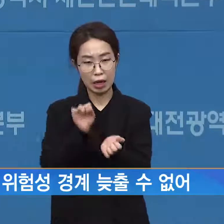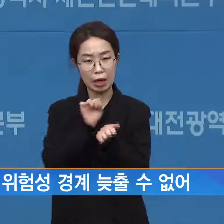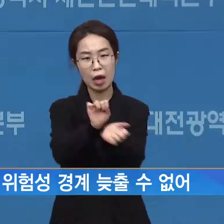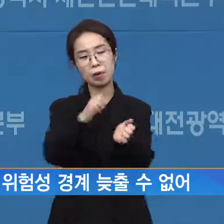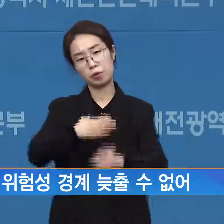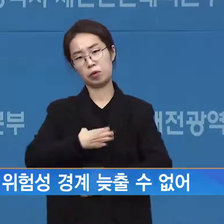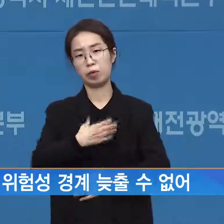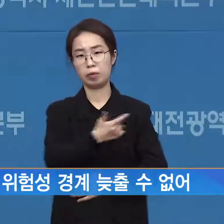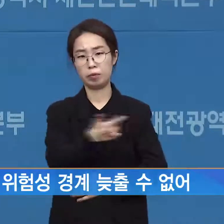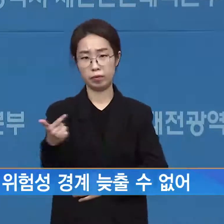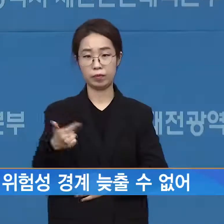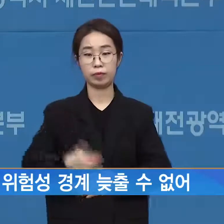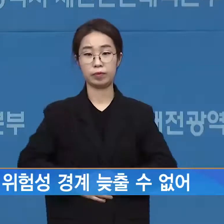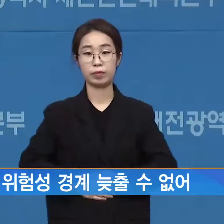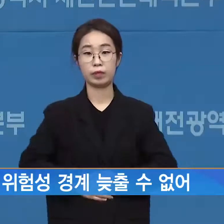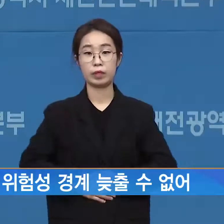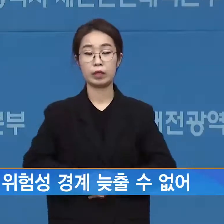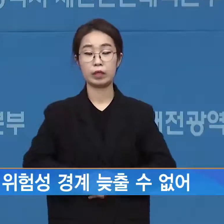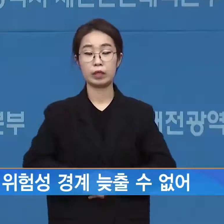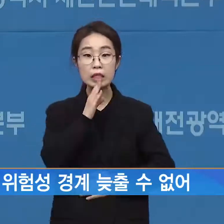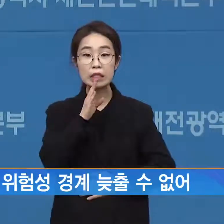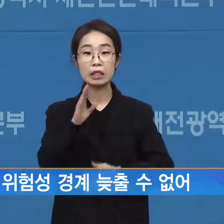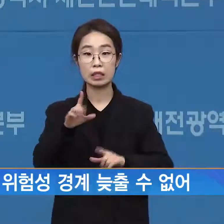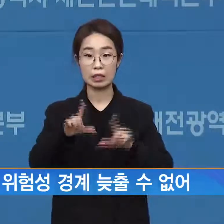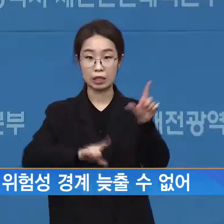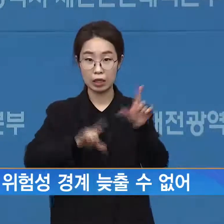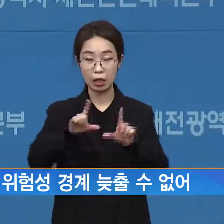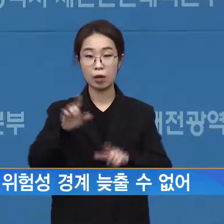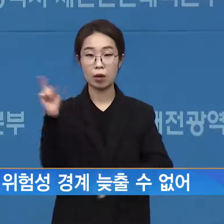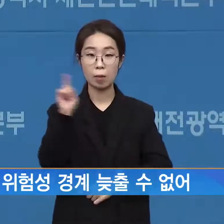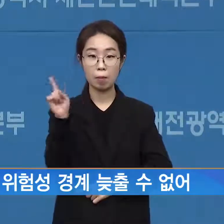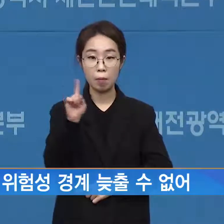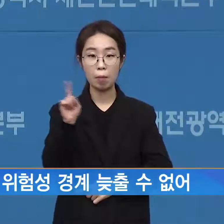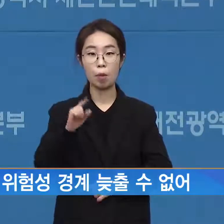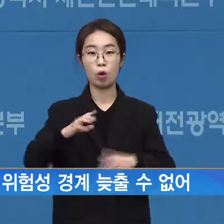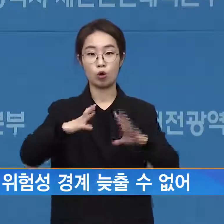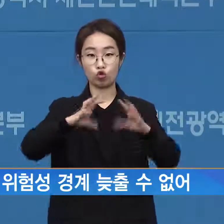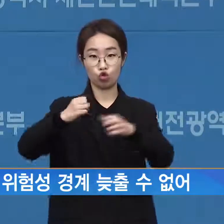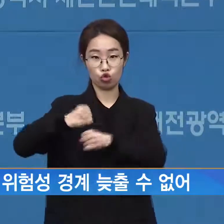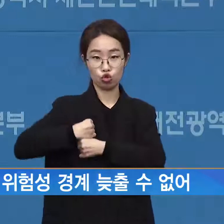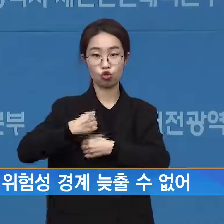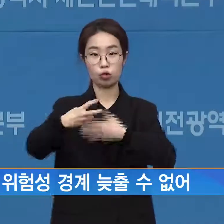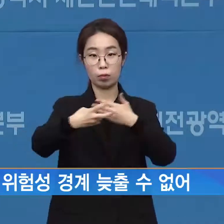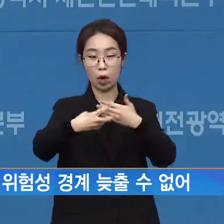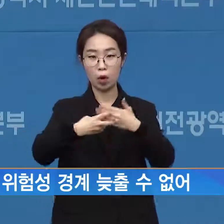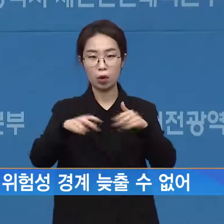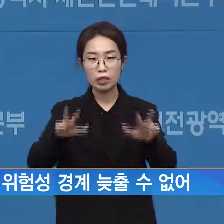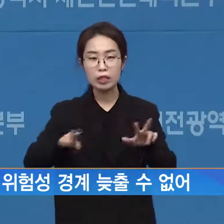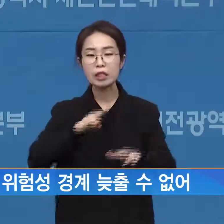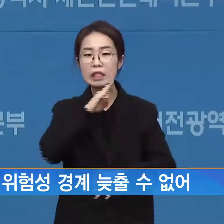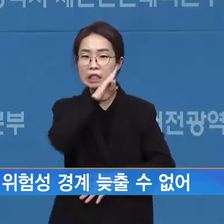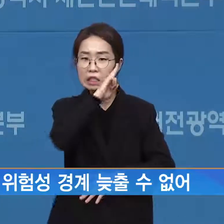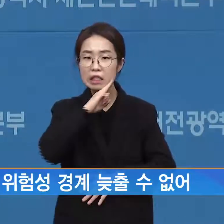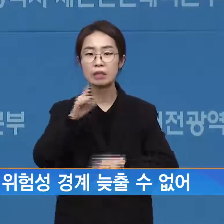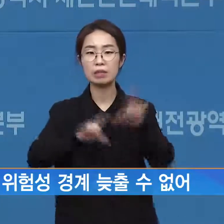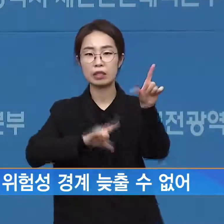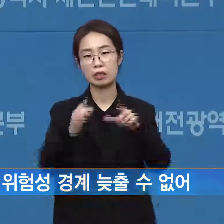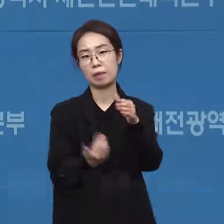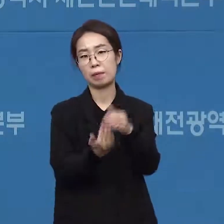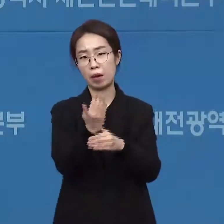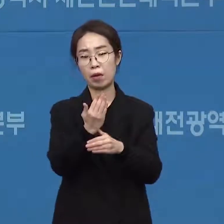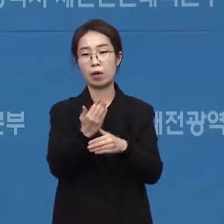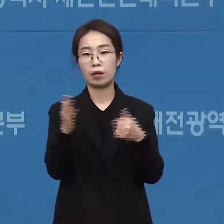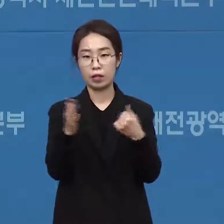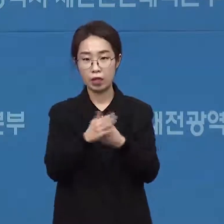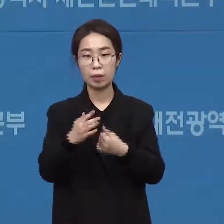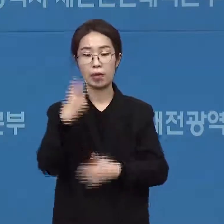수가 없습니다. 실제로 어제 국군 대전병원 직원 10여 명이 의심 증상을 보여서